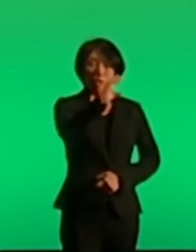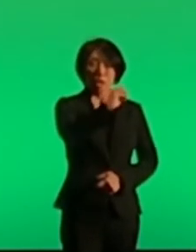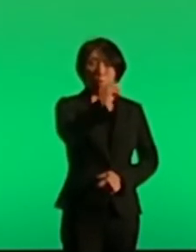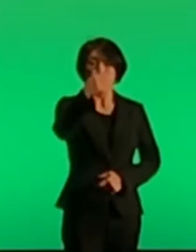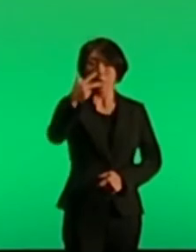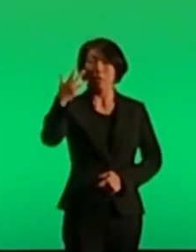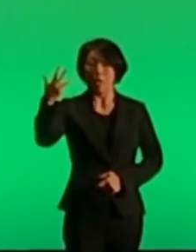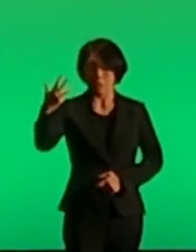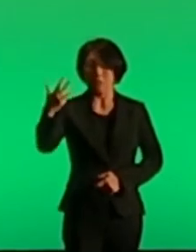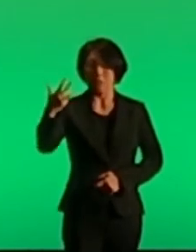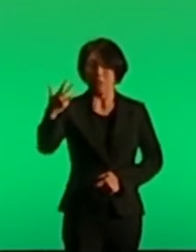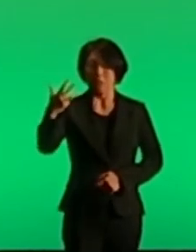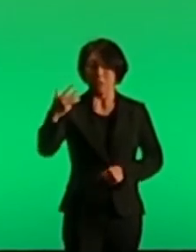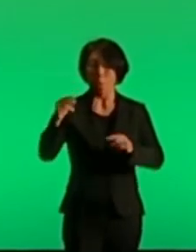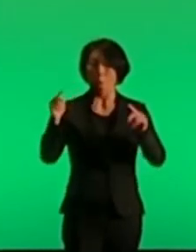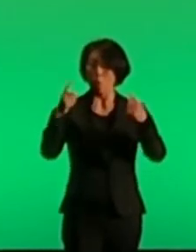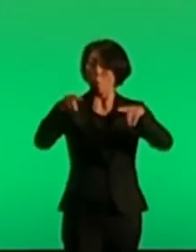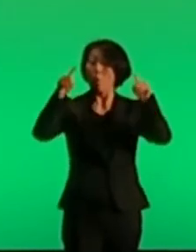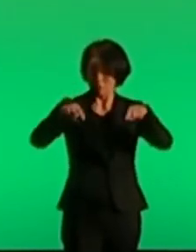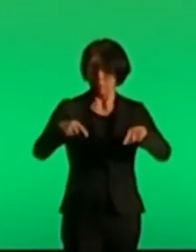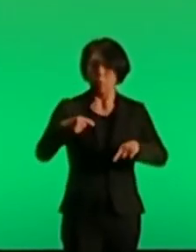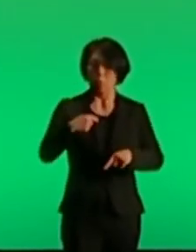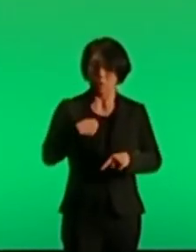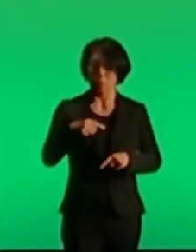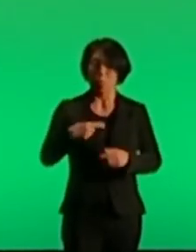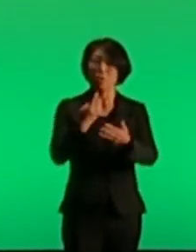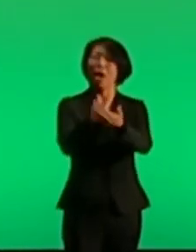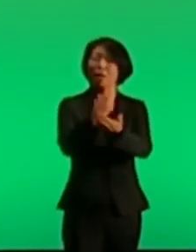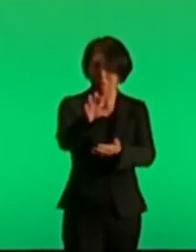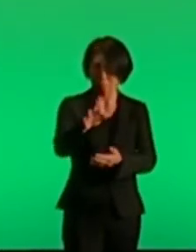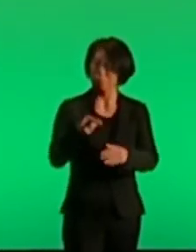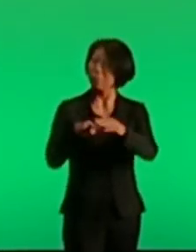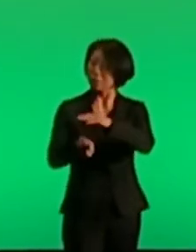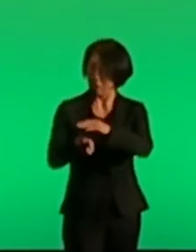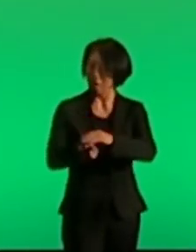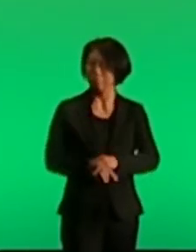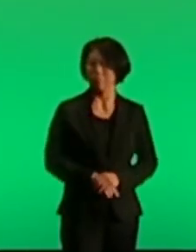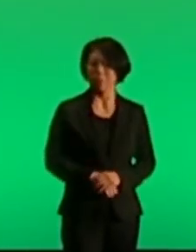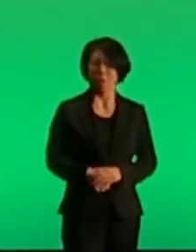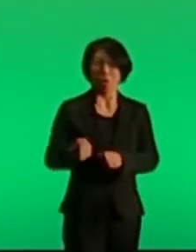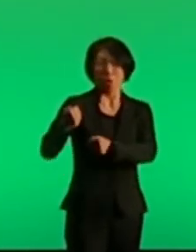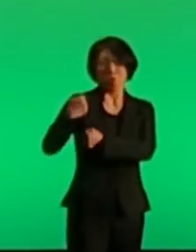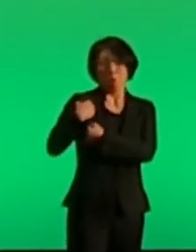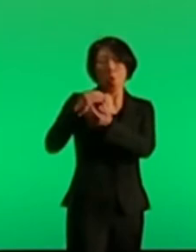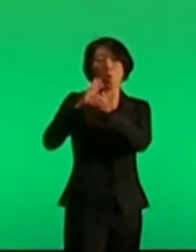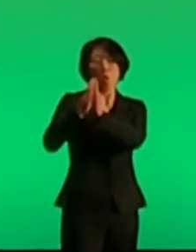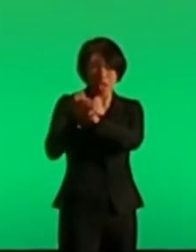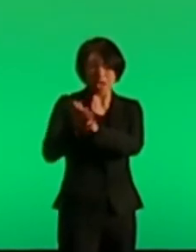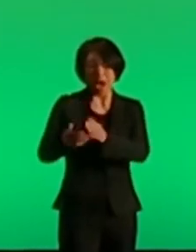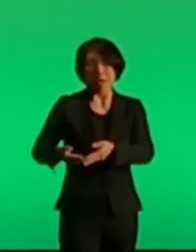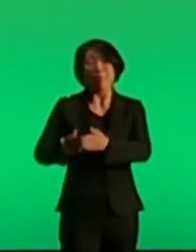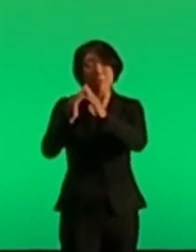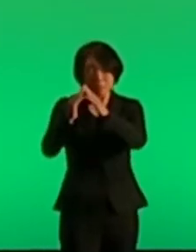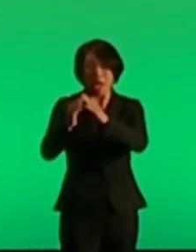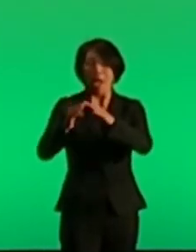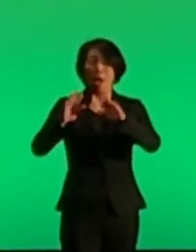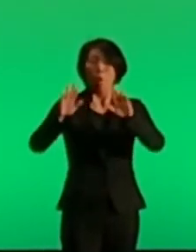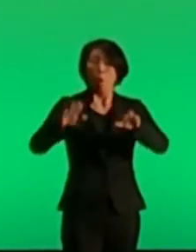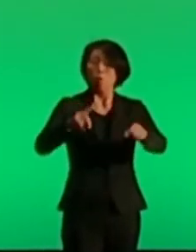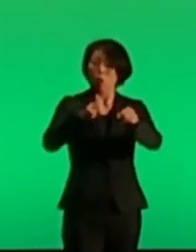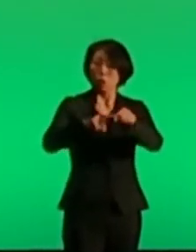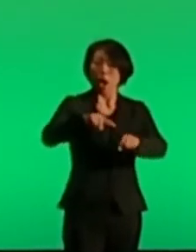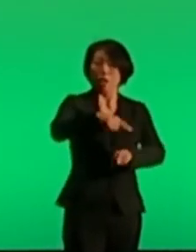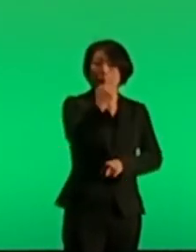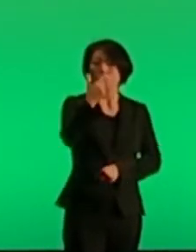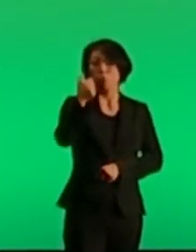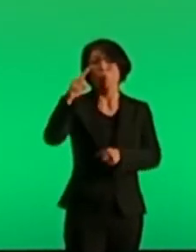078に私どもも参加させてもらっているんです。なぜか兵庫県が誕生して今年は150年